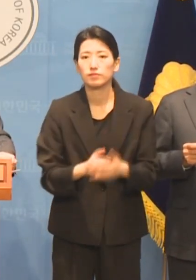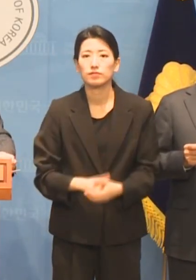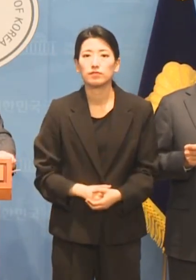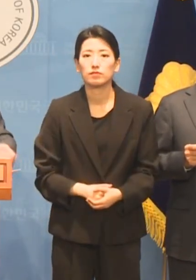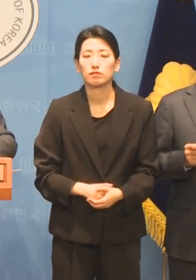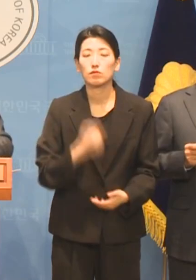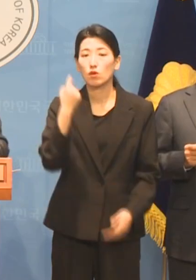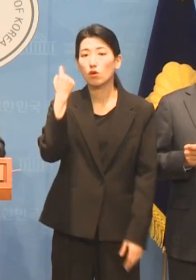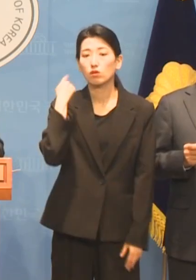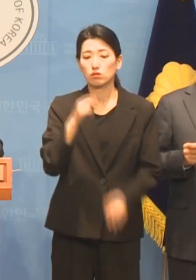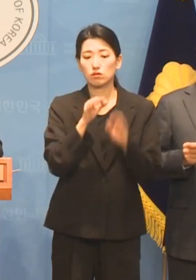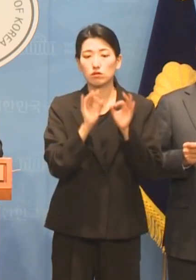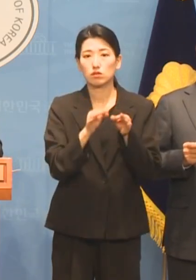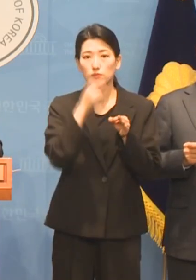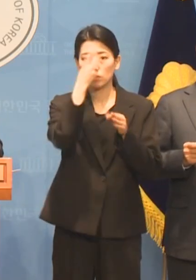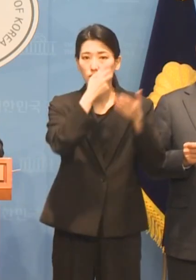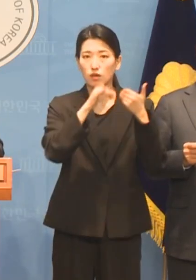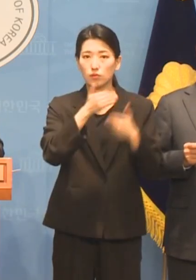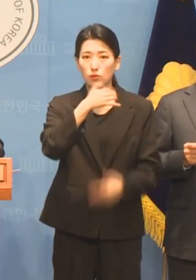금융감독원에서